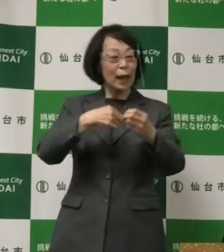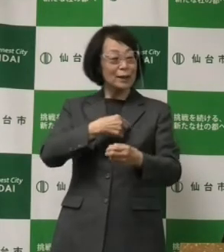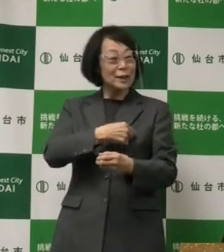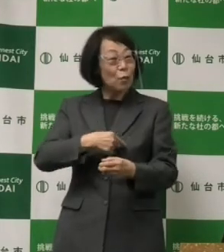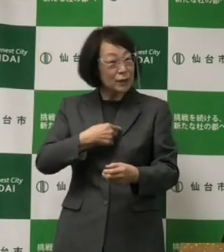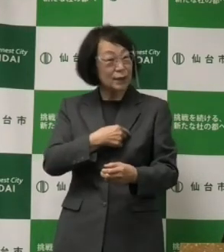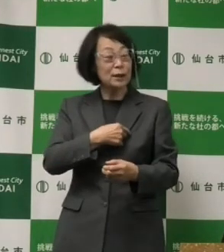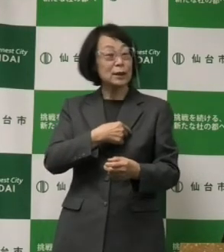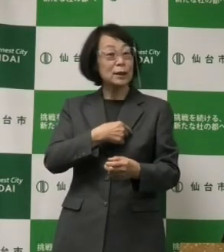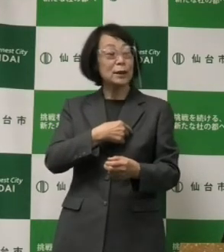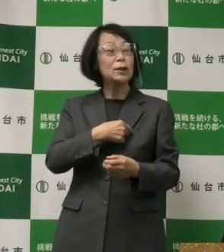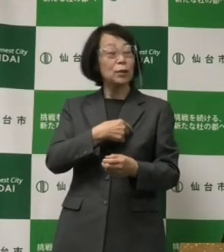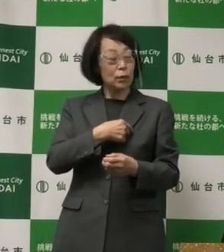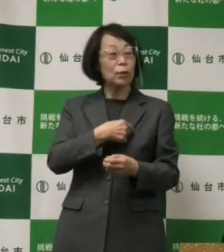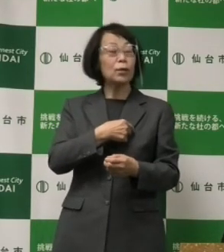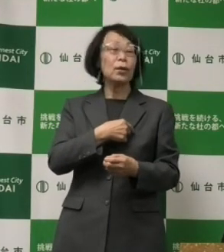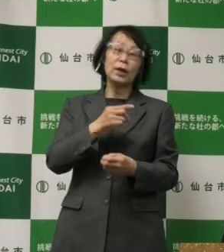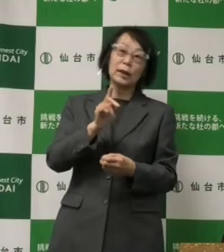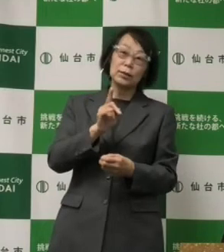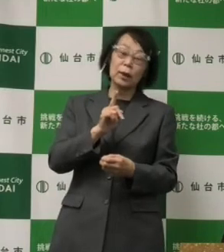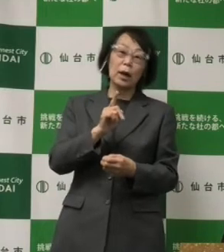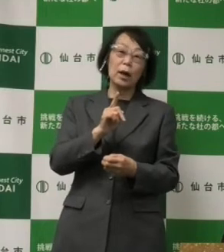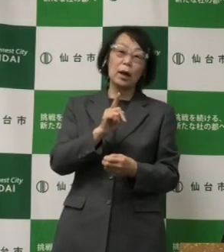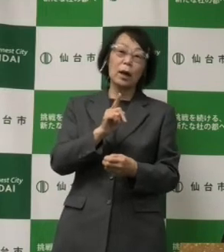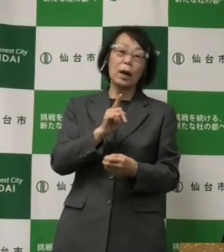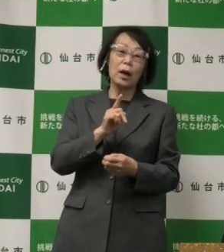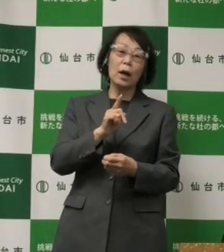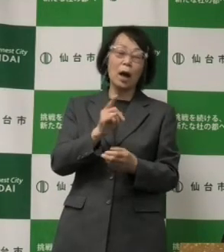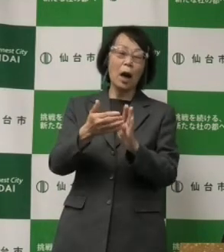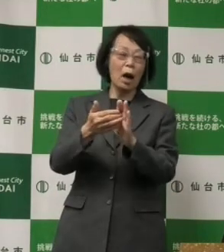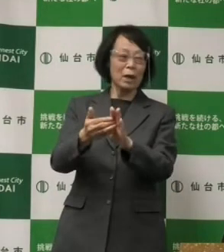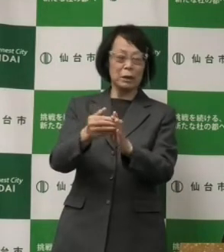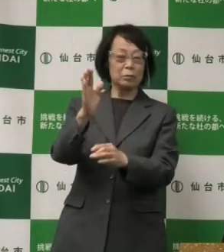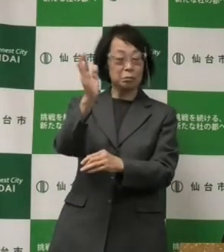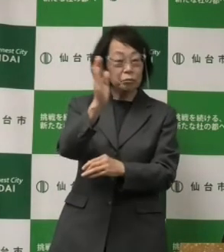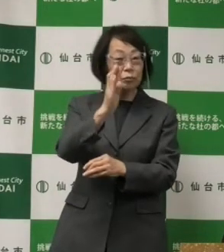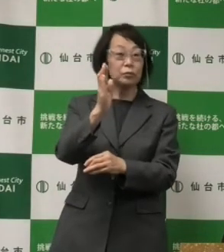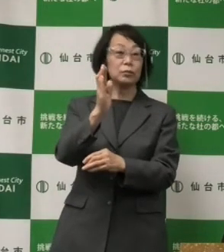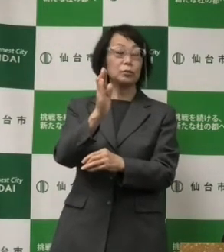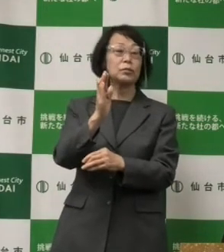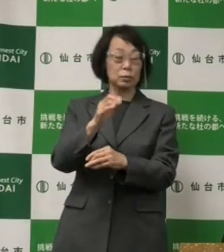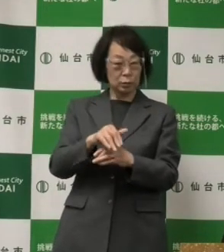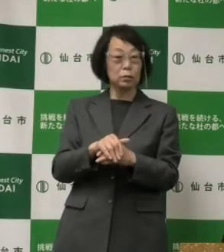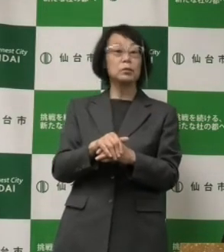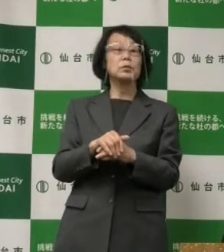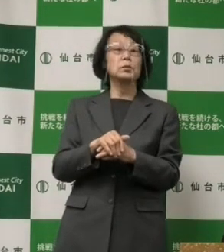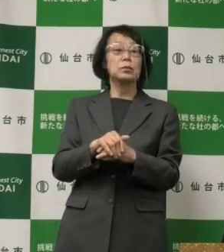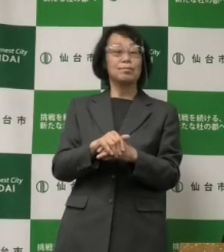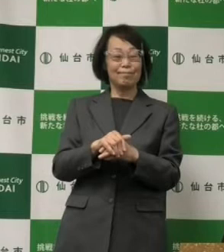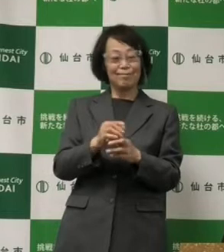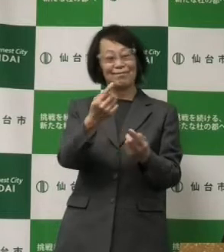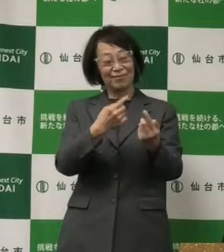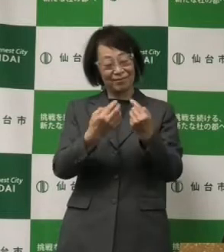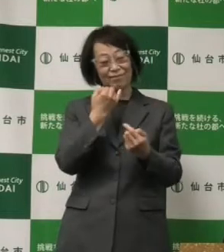というのをとても何でしょうか、阻むということがあってはならないんじゃないかなという思いもまた持った